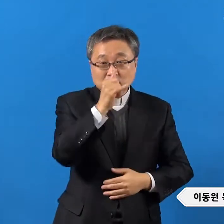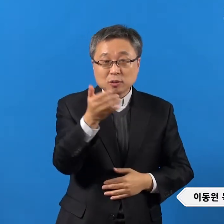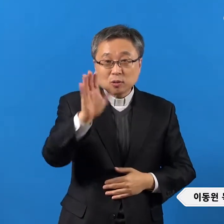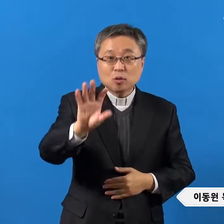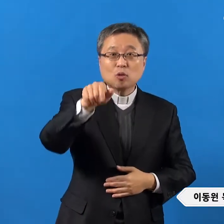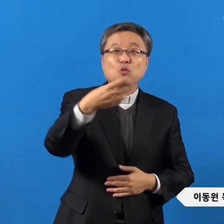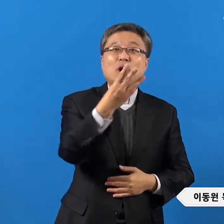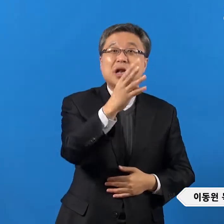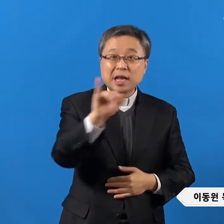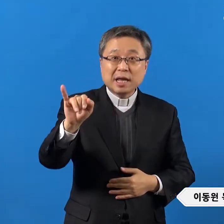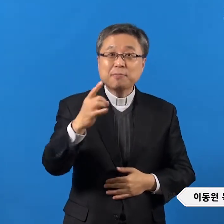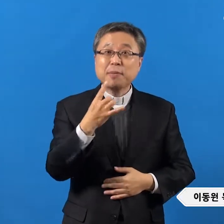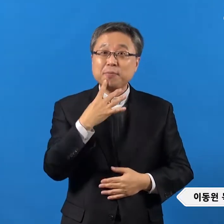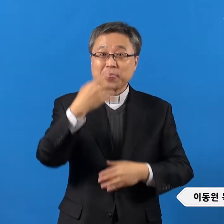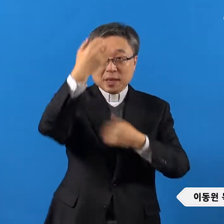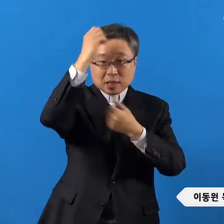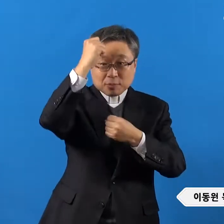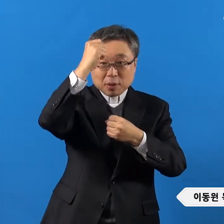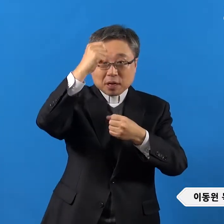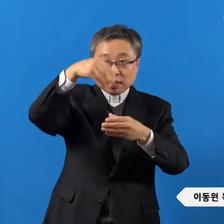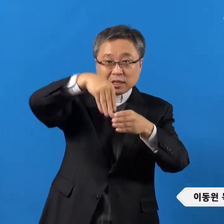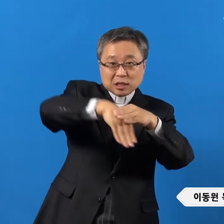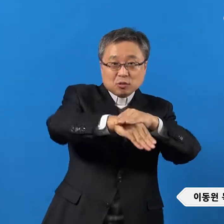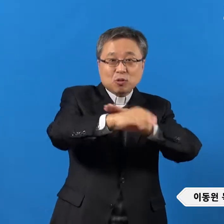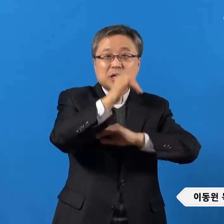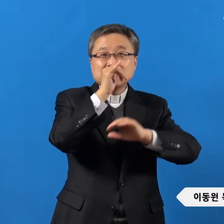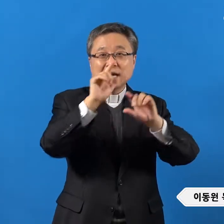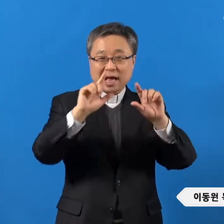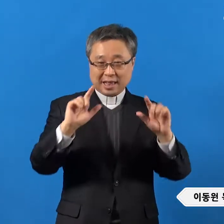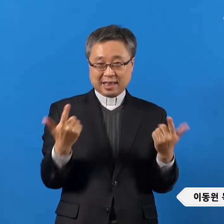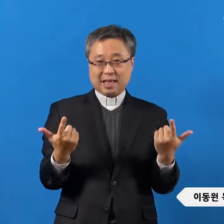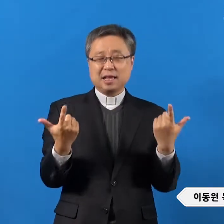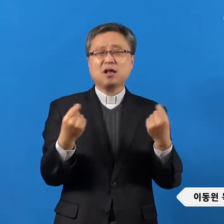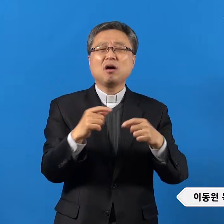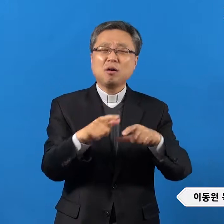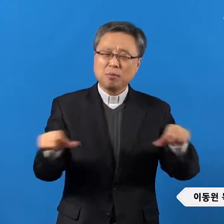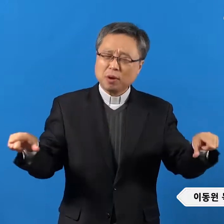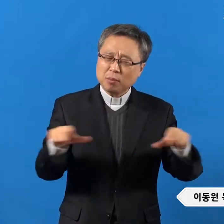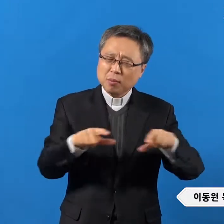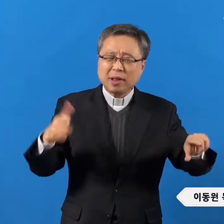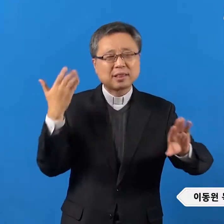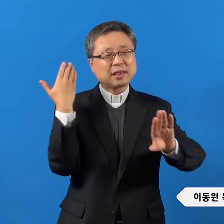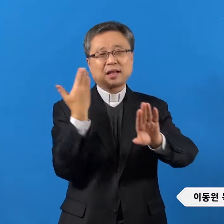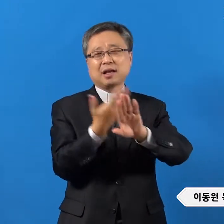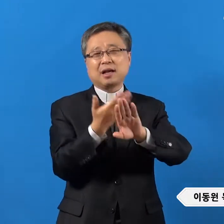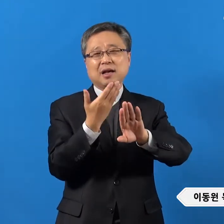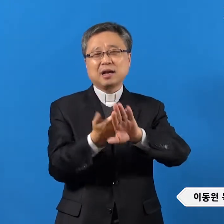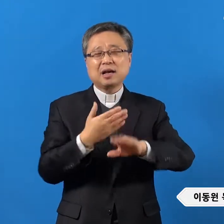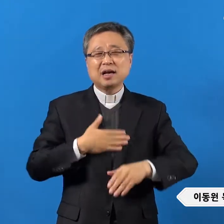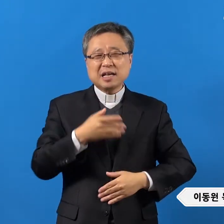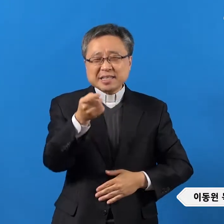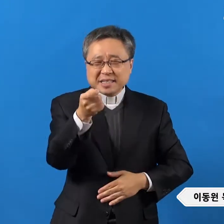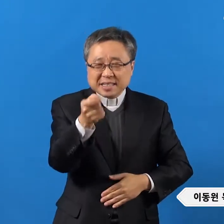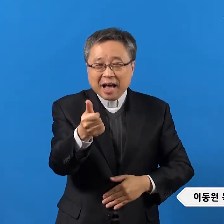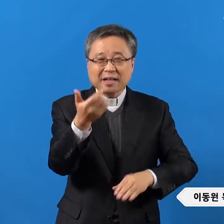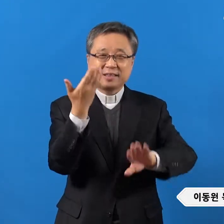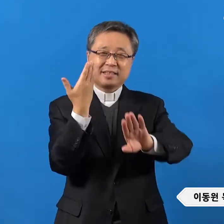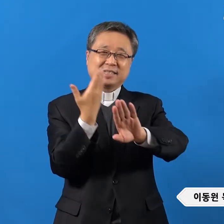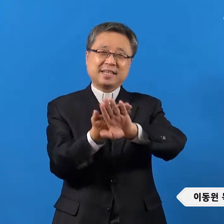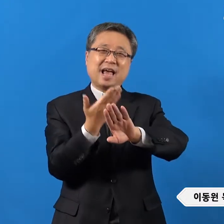원리만 신발을 신고 있지 않다. 이런 평범한 차이, 또 사소한 차이, 이